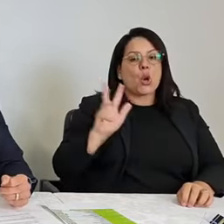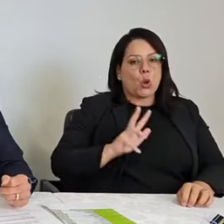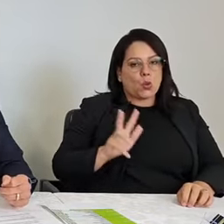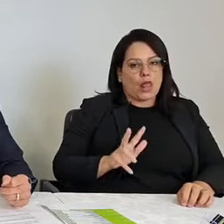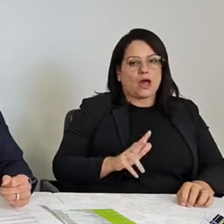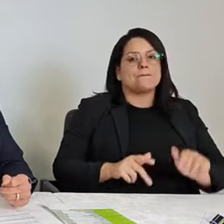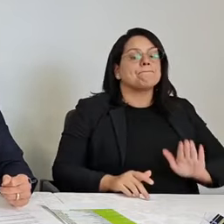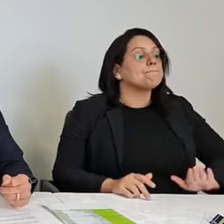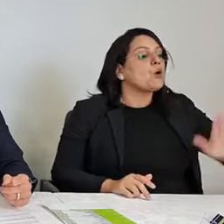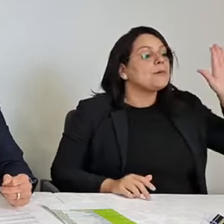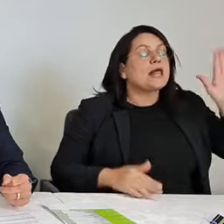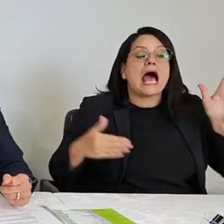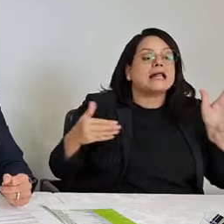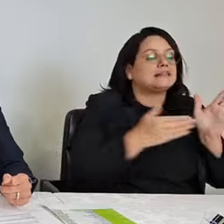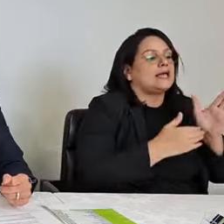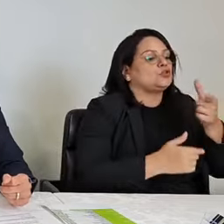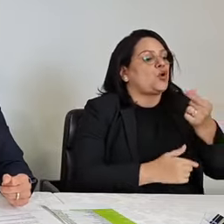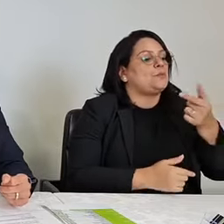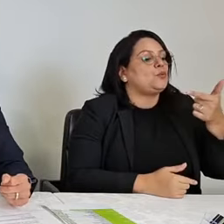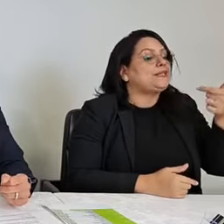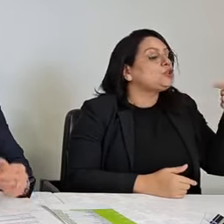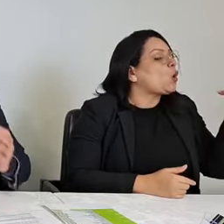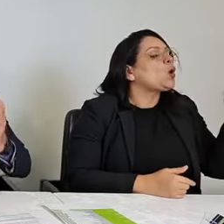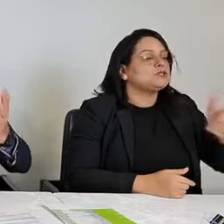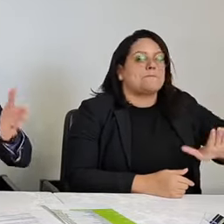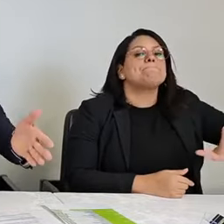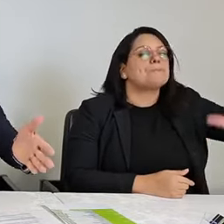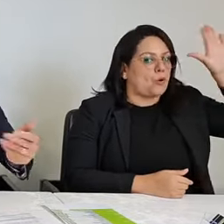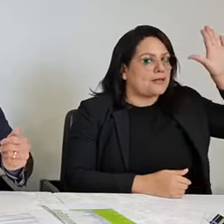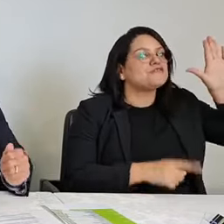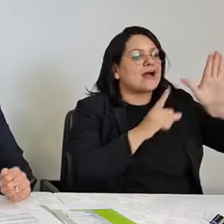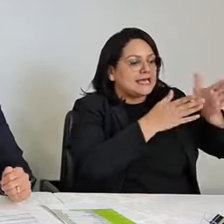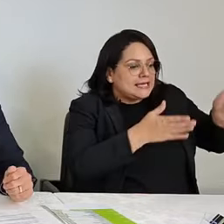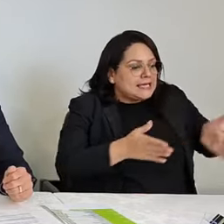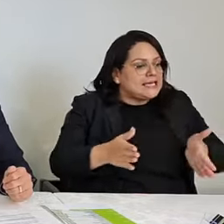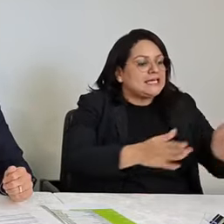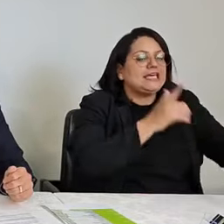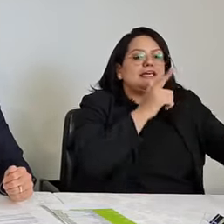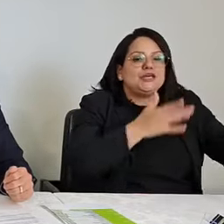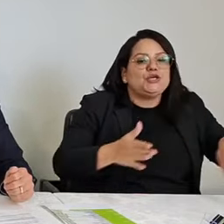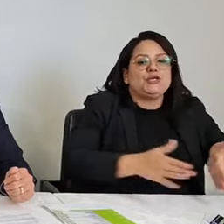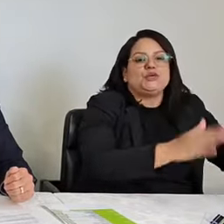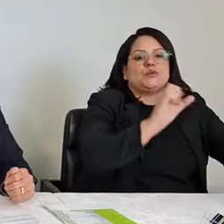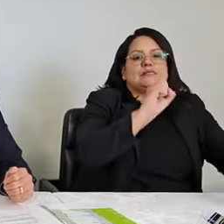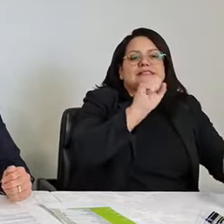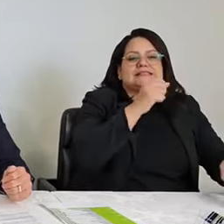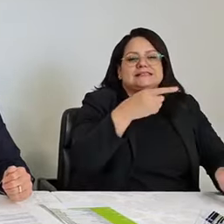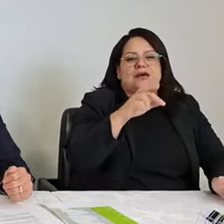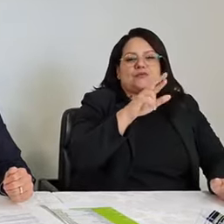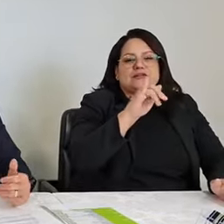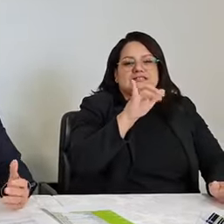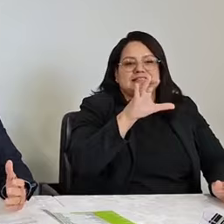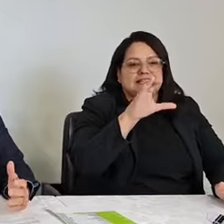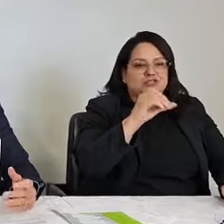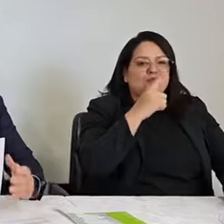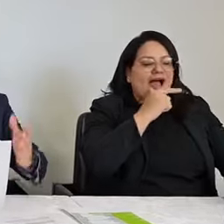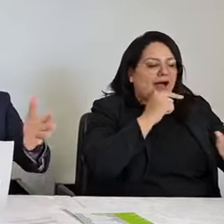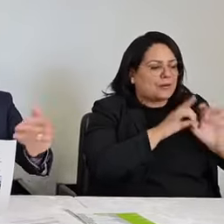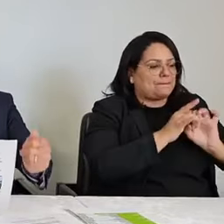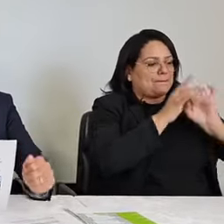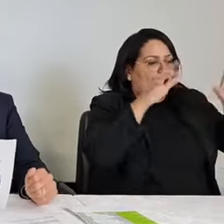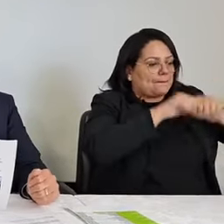até 2012 a transposição do São Francisco. Se Deus quiser, na primeira semana de